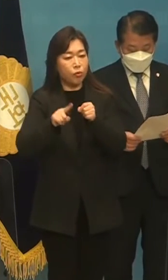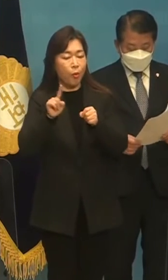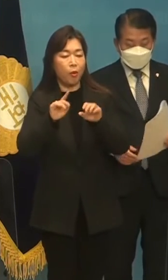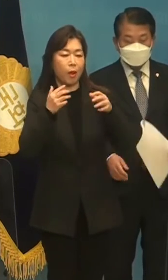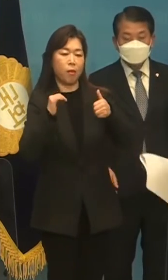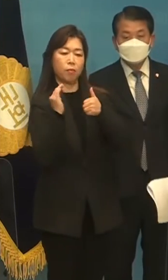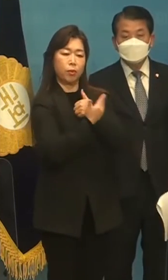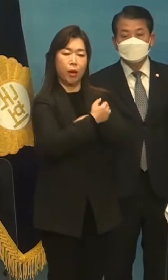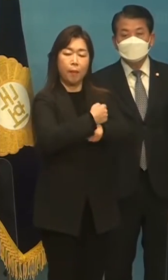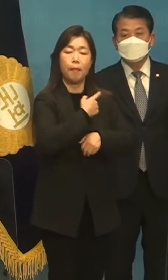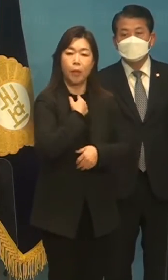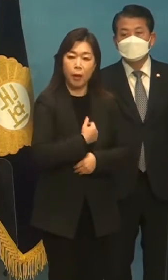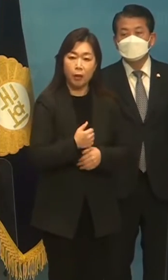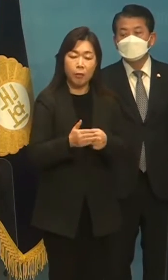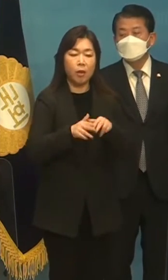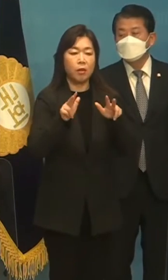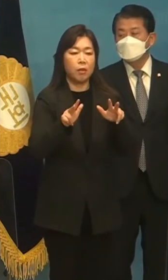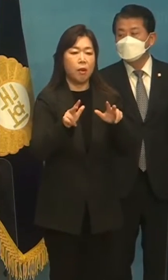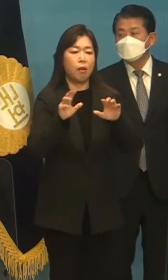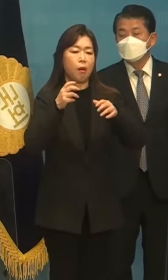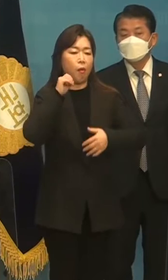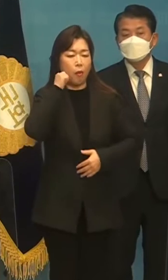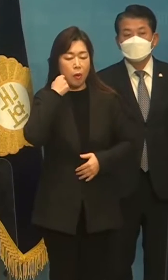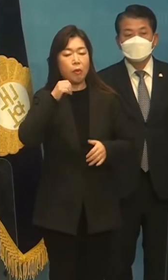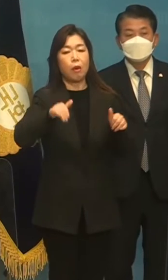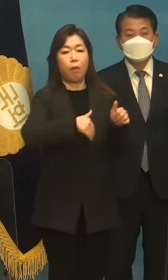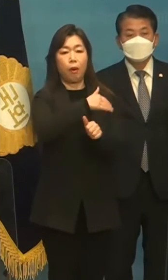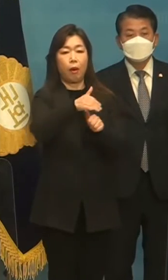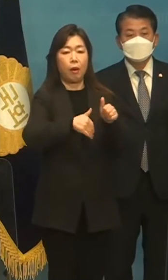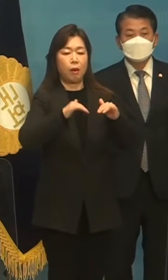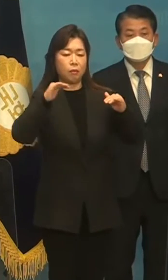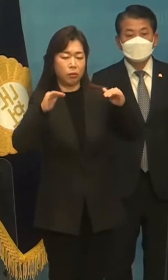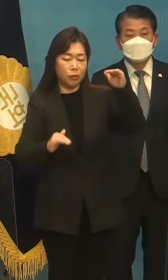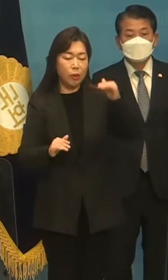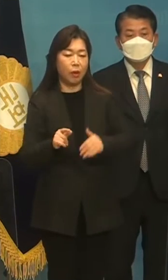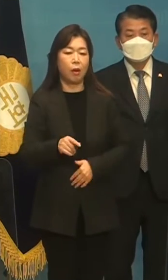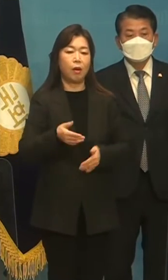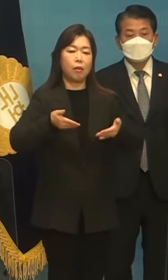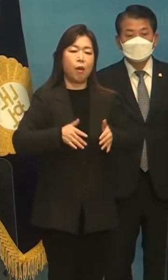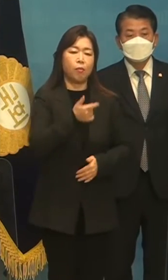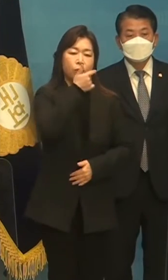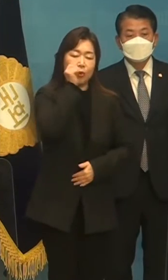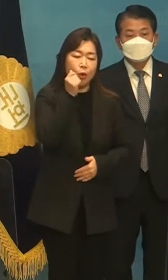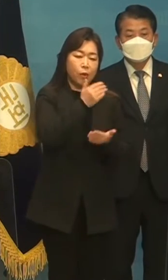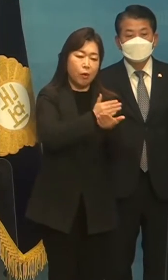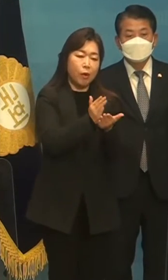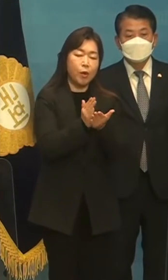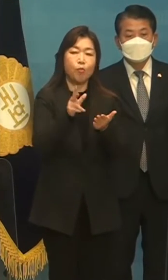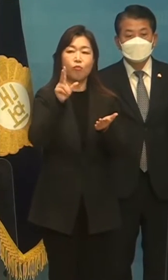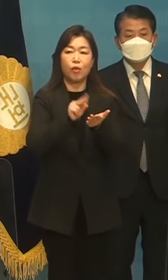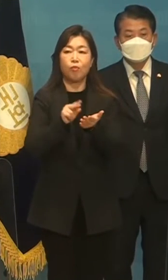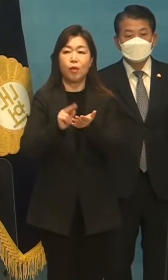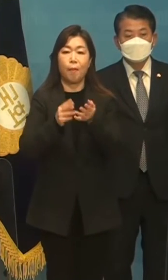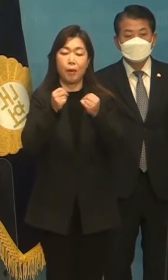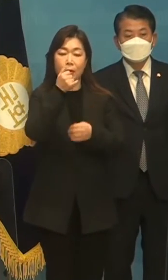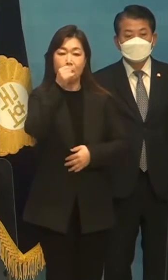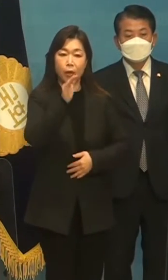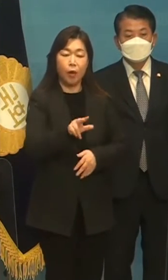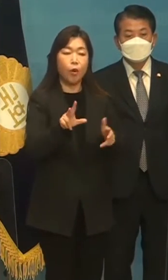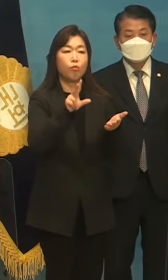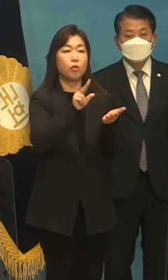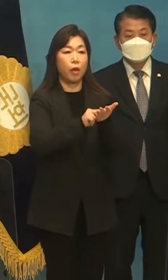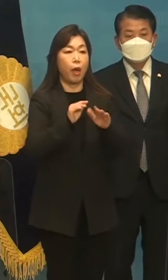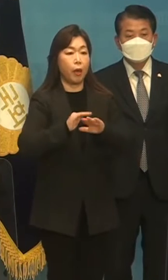어려운 상황, 저출산고령, 양극화, 지방선거 등 많은 문제에서 어려운 상황에 처해 있는데 이러한